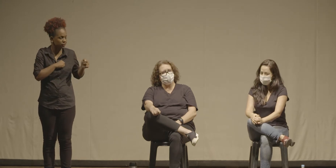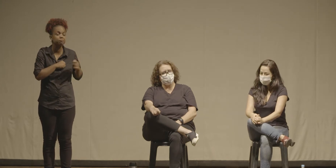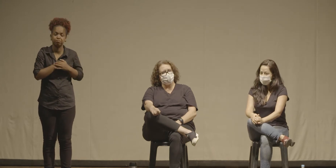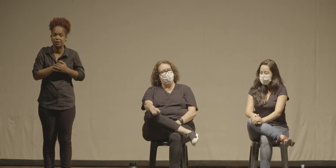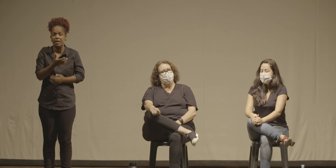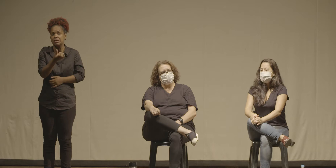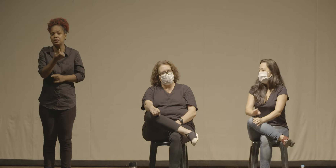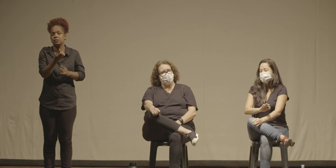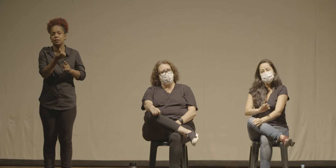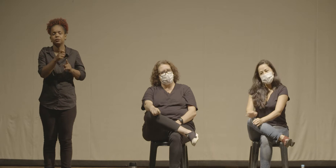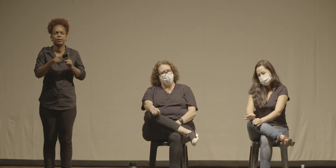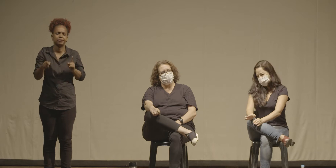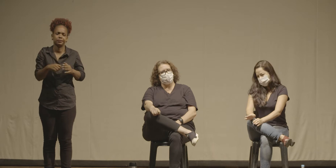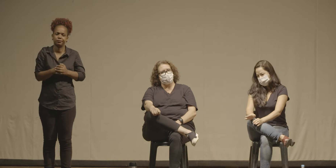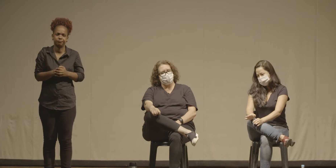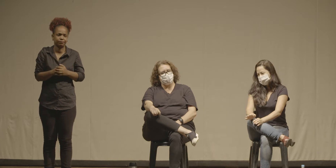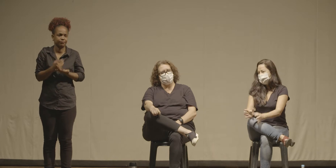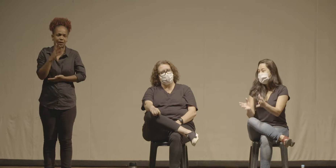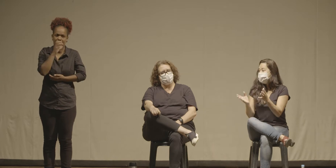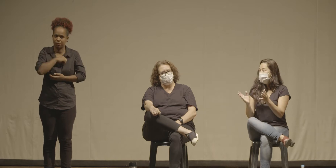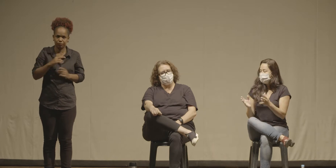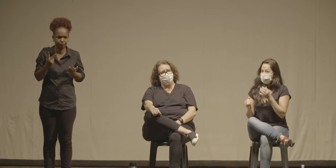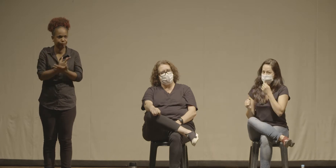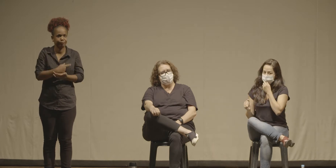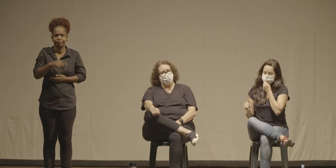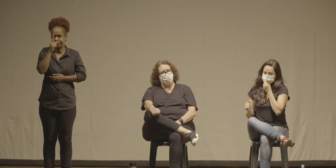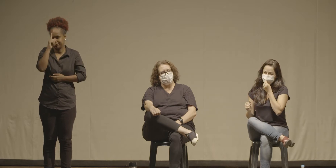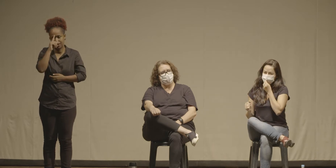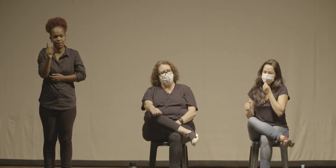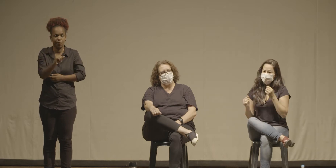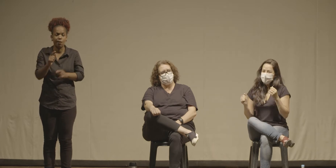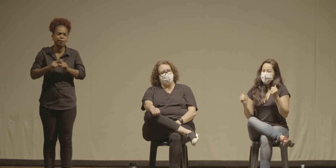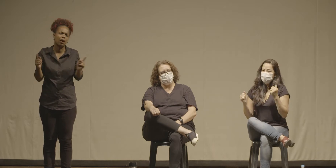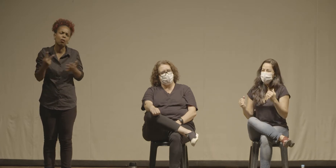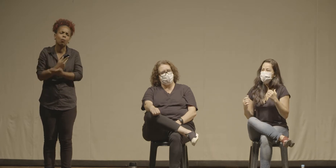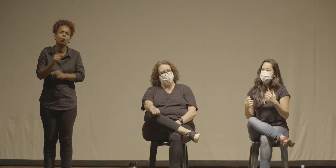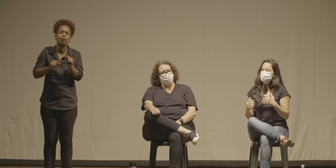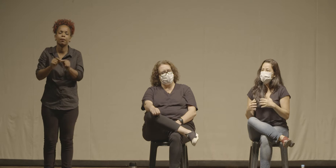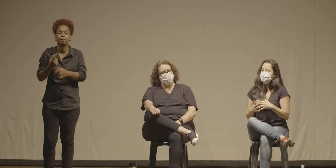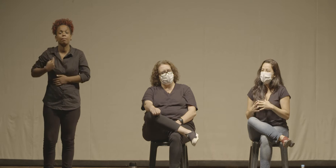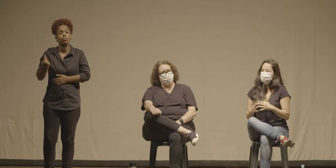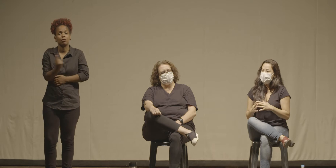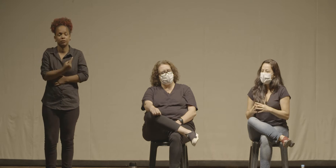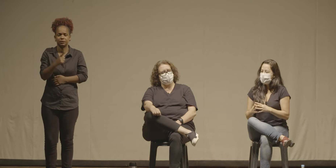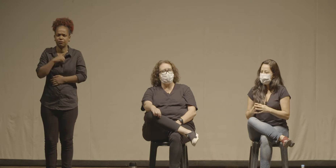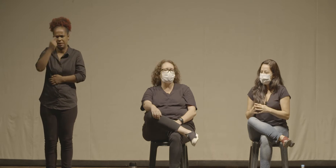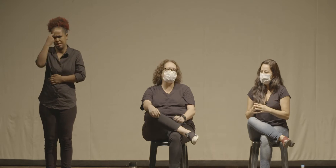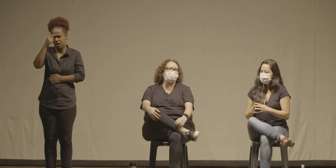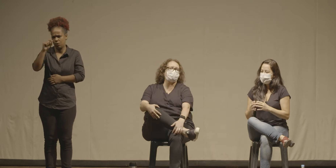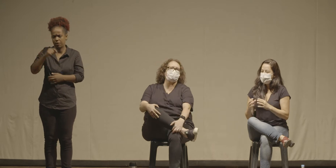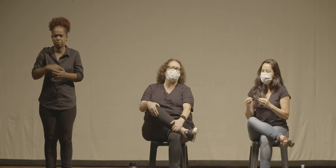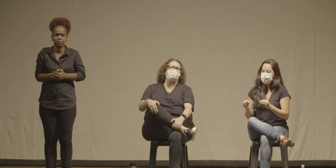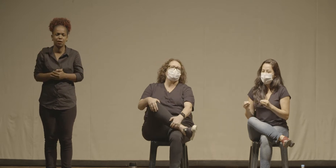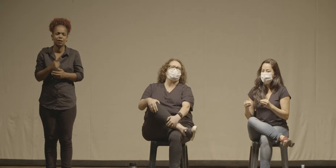meses. Isso não é comum. Mas o que acontece? Nós tínhamos uma ideia